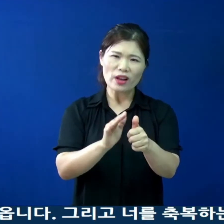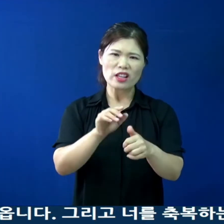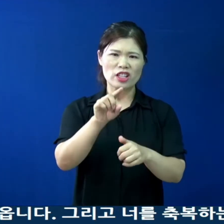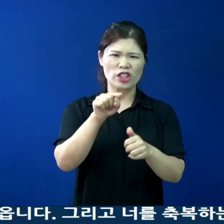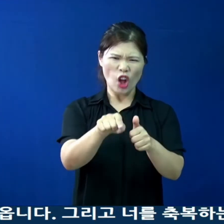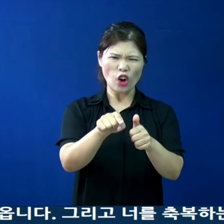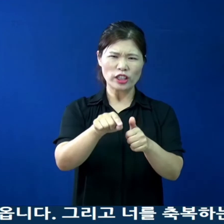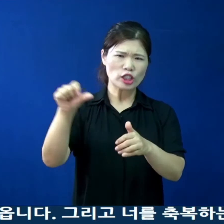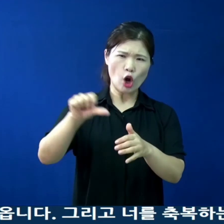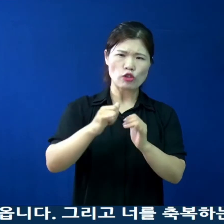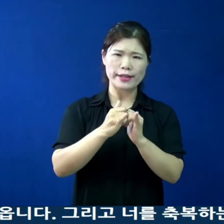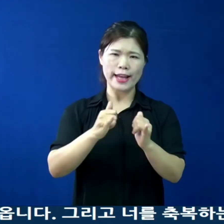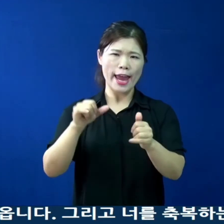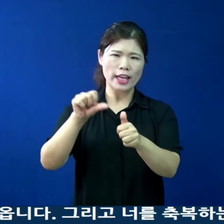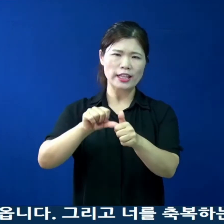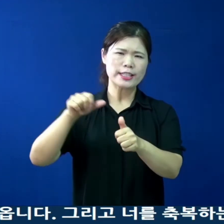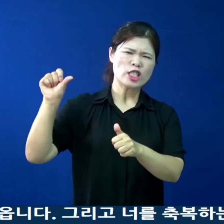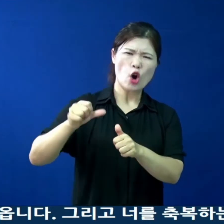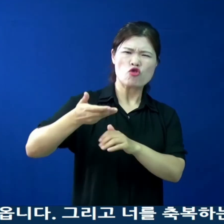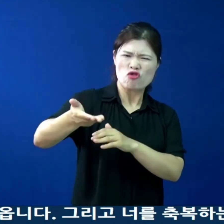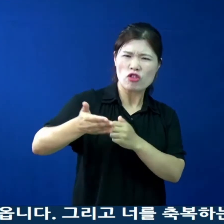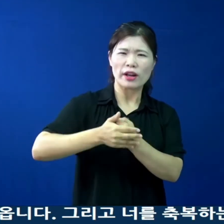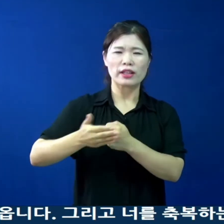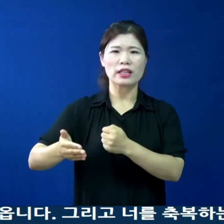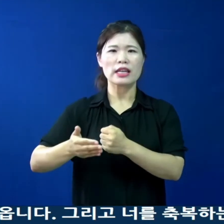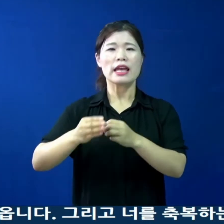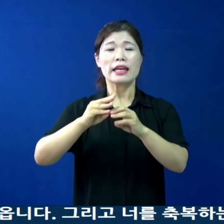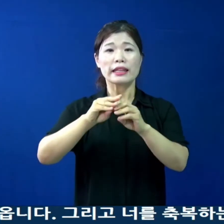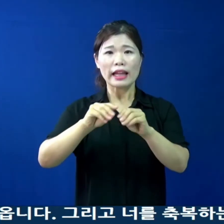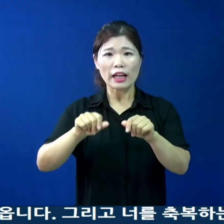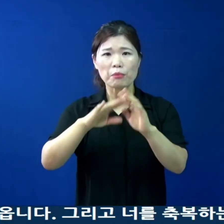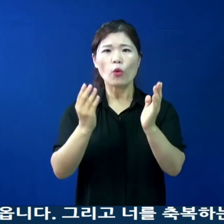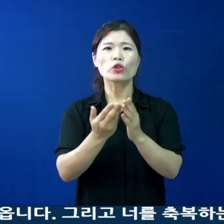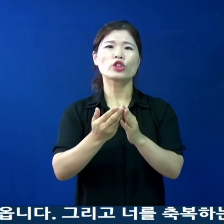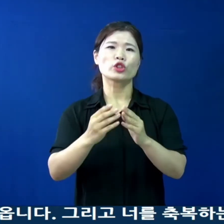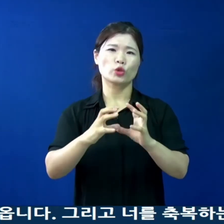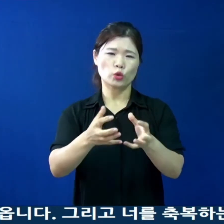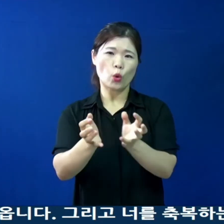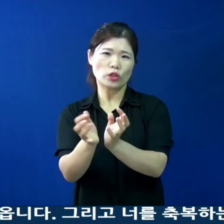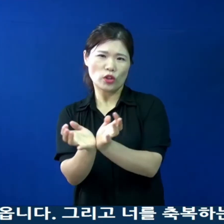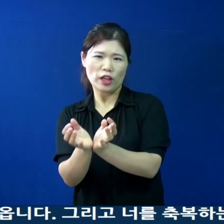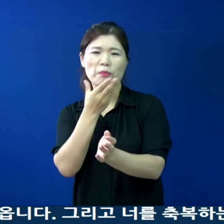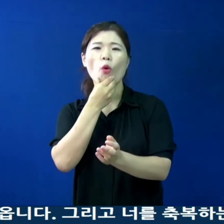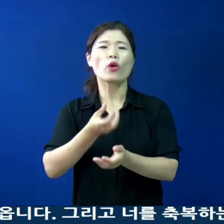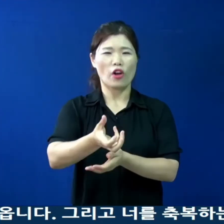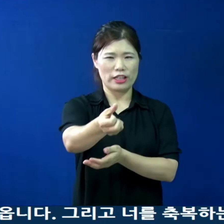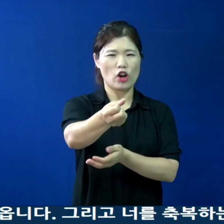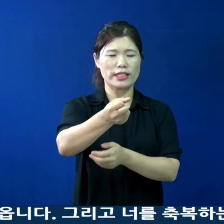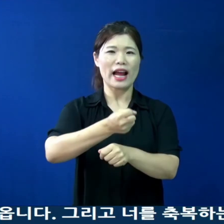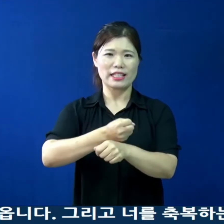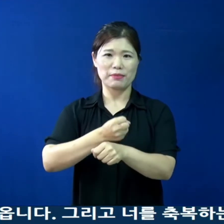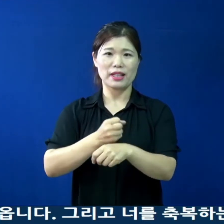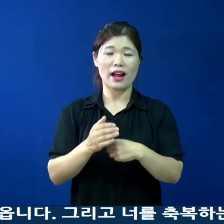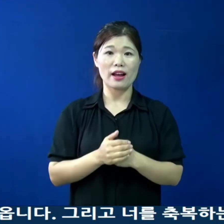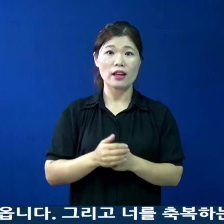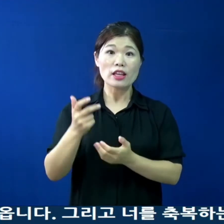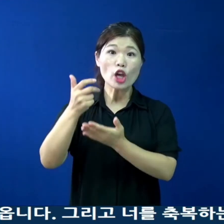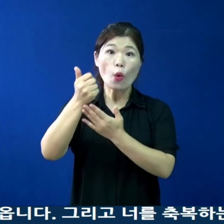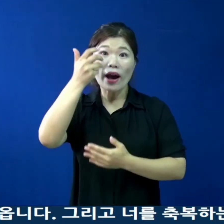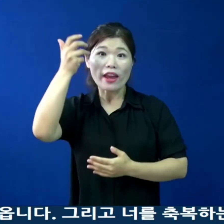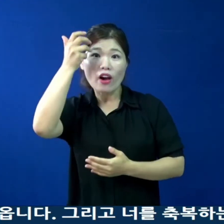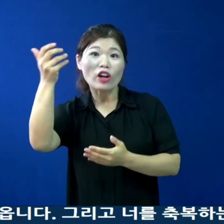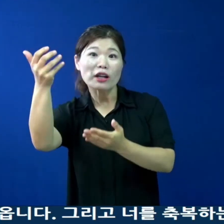내가 저주하리니 땅의 모든 족속이 너로 말미암아 복을 얻을 것임이라 하신지라. 여러분, 여호와의 영을